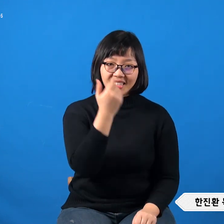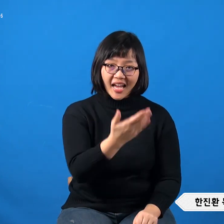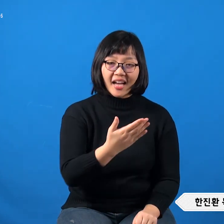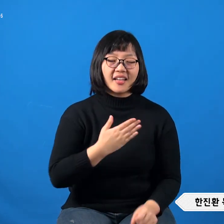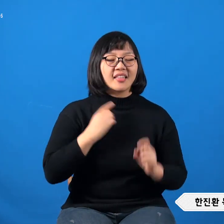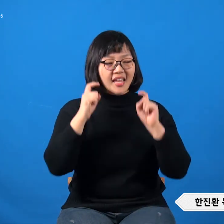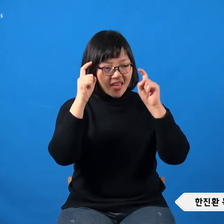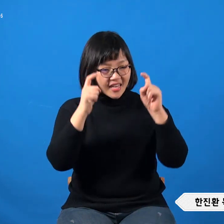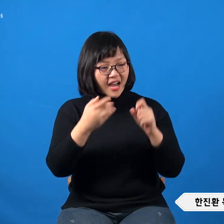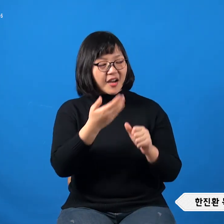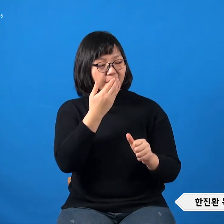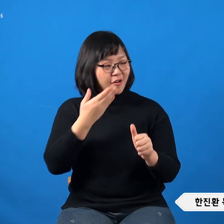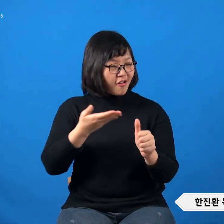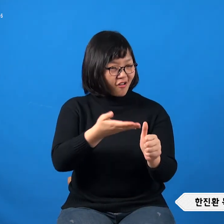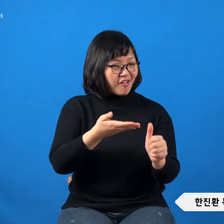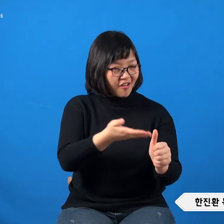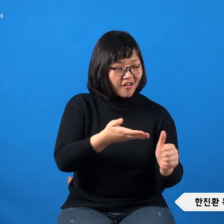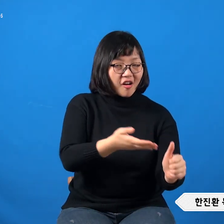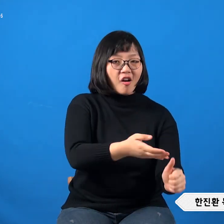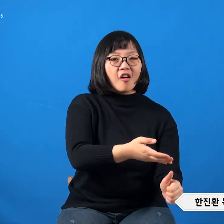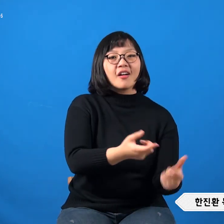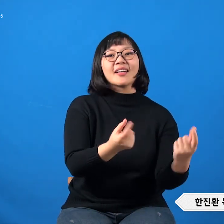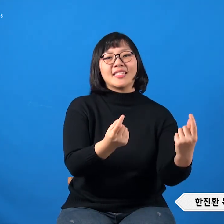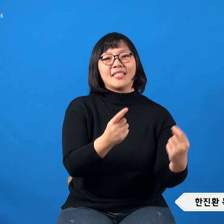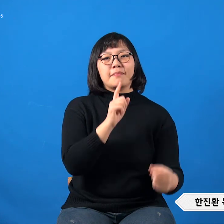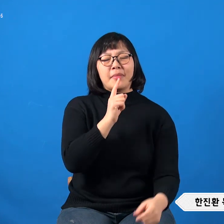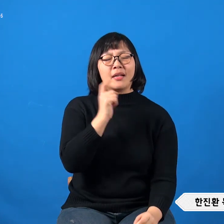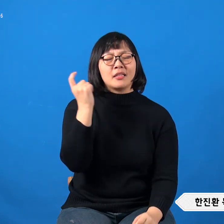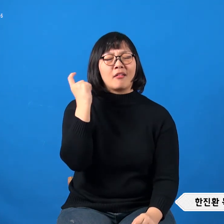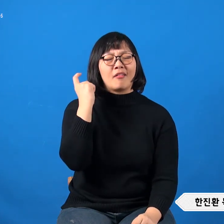부탁하마. 그 음성을 들었습니다.